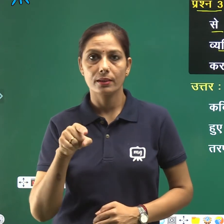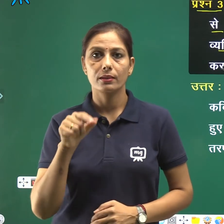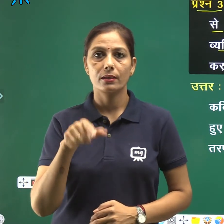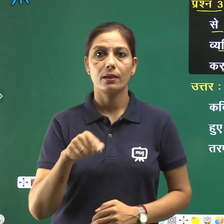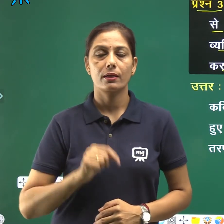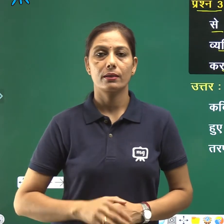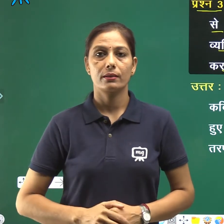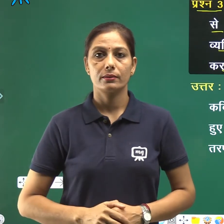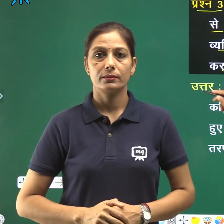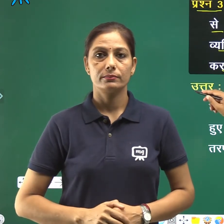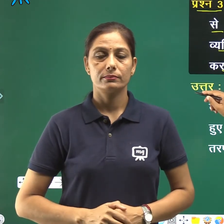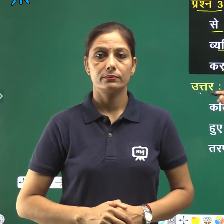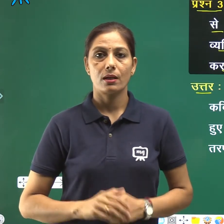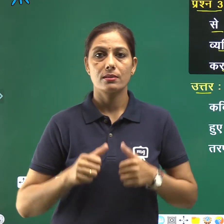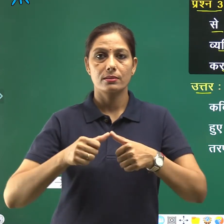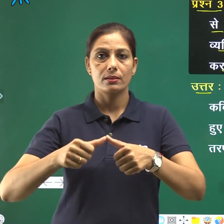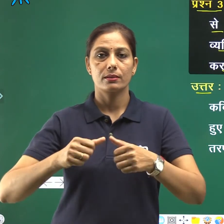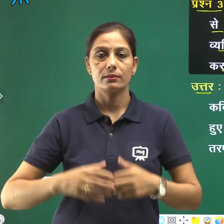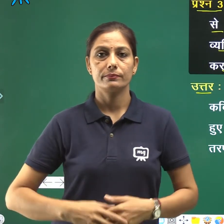है? उत्तर है,